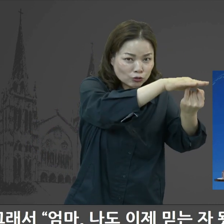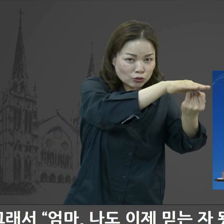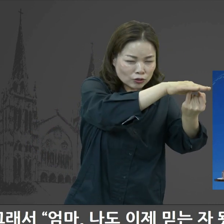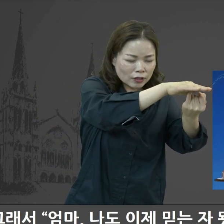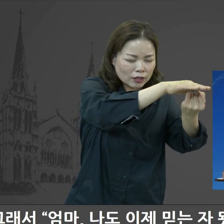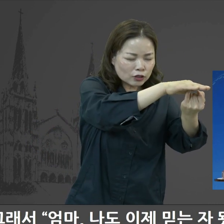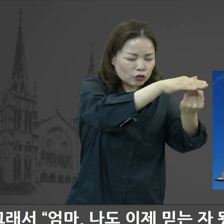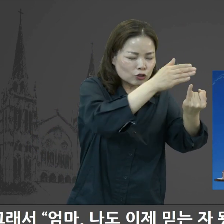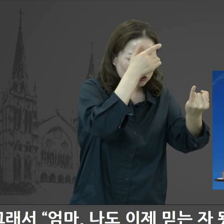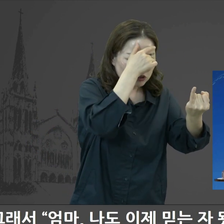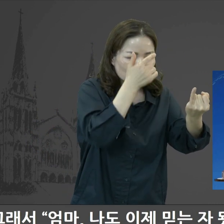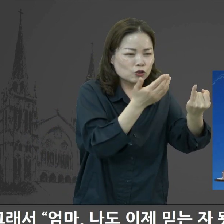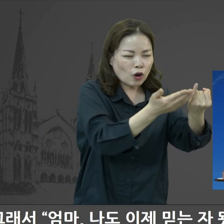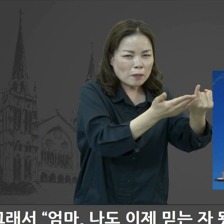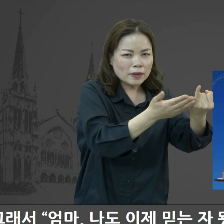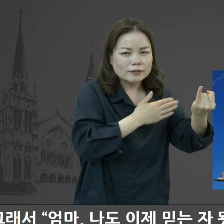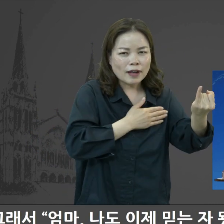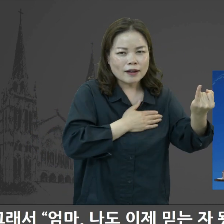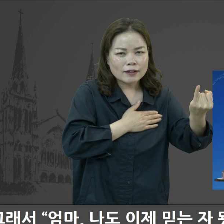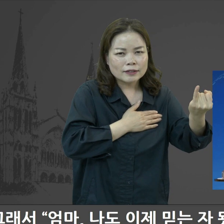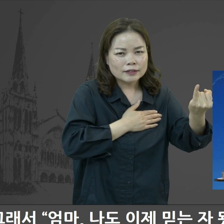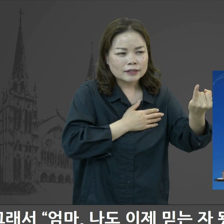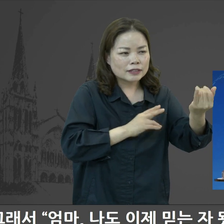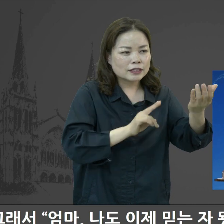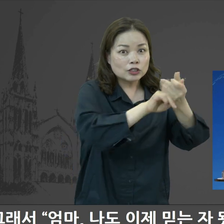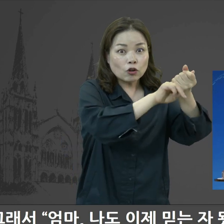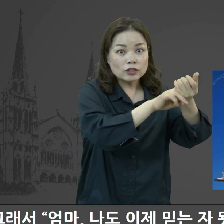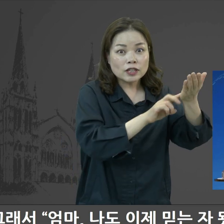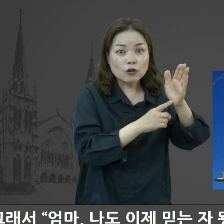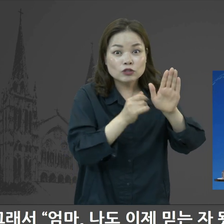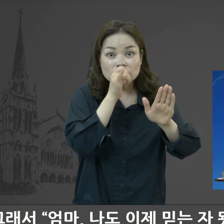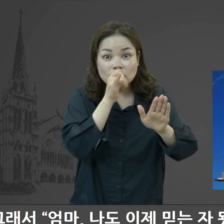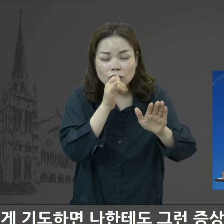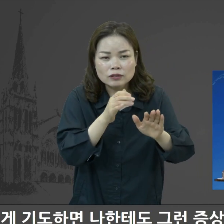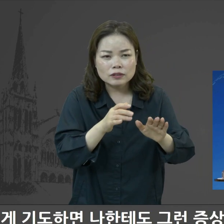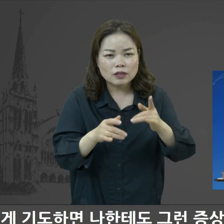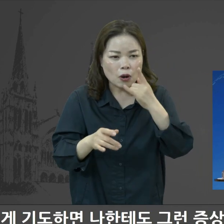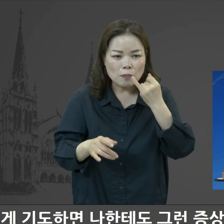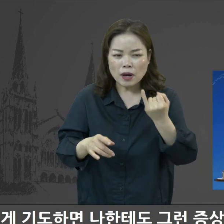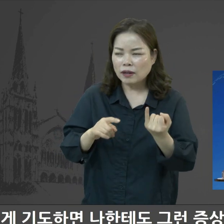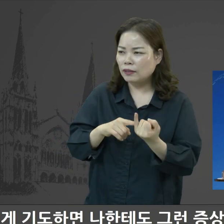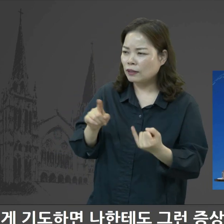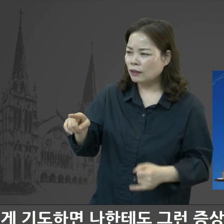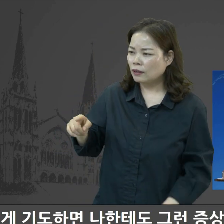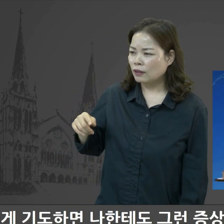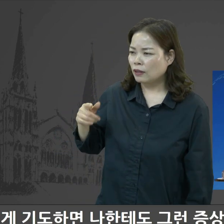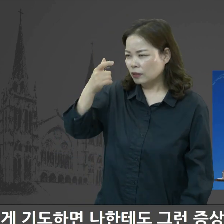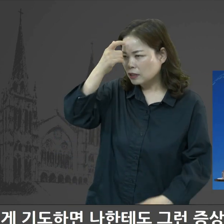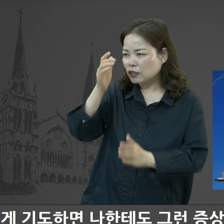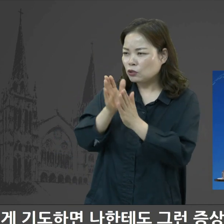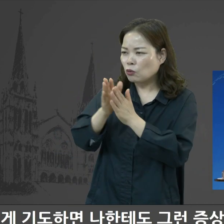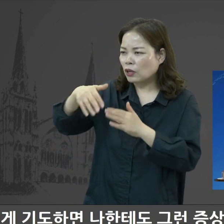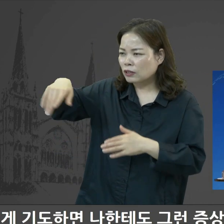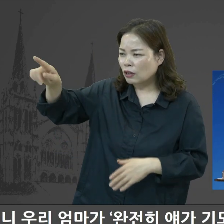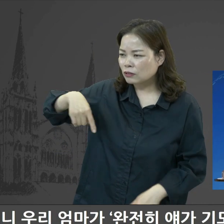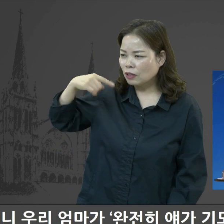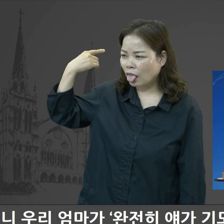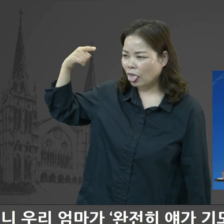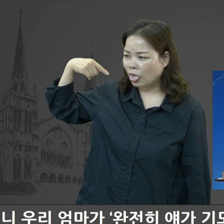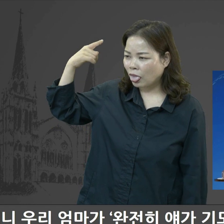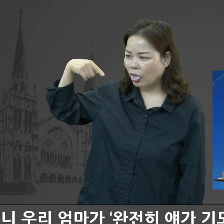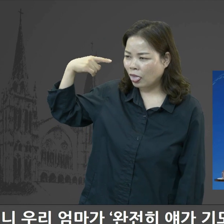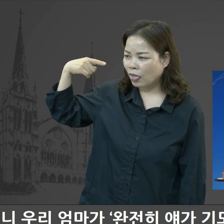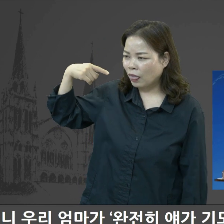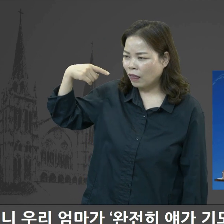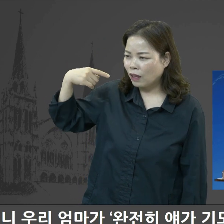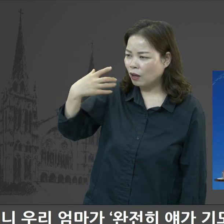이렇게 기도하면 나한테도 그런 증상이 나타날 수도 있어 엄마. 그때 우리 엄마가 완전히 얘가 기도원 한번 갔다 오더니 갔구나 이런